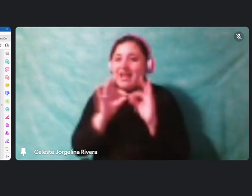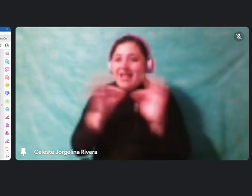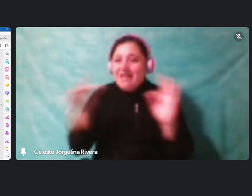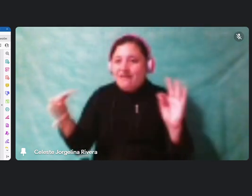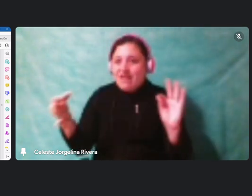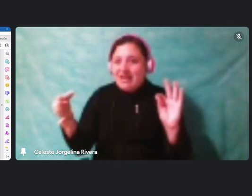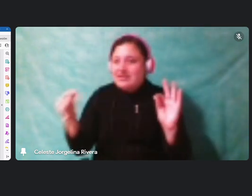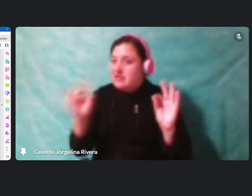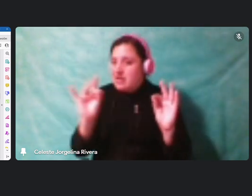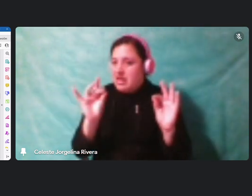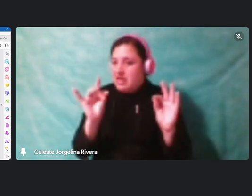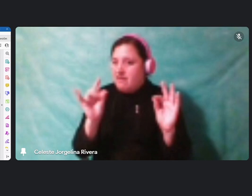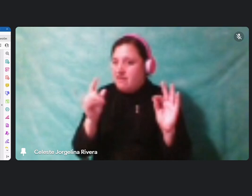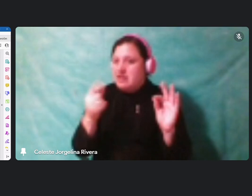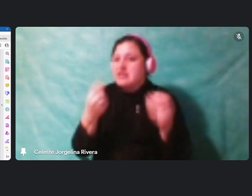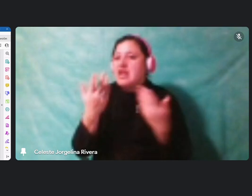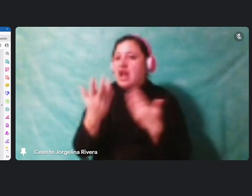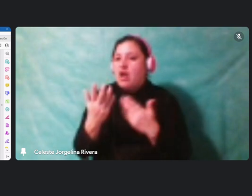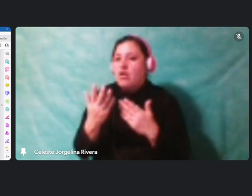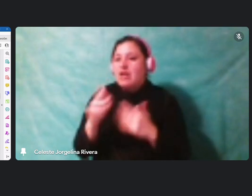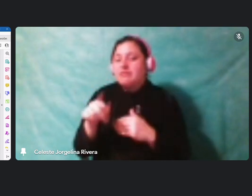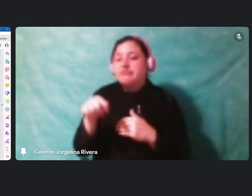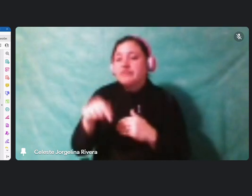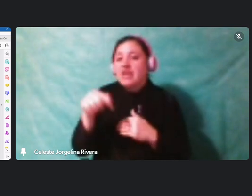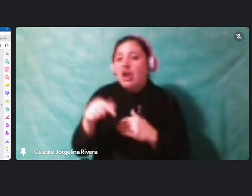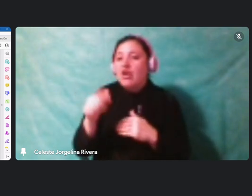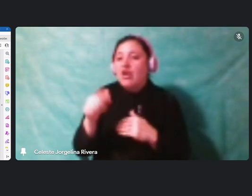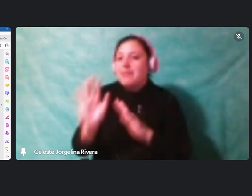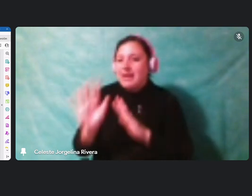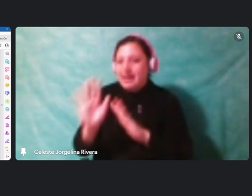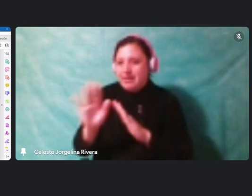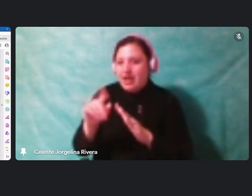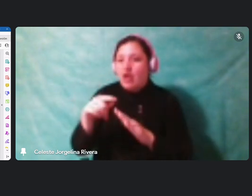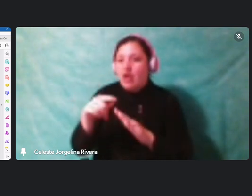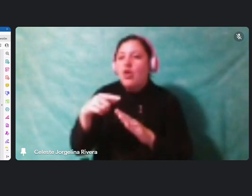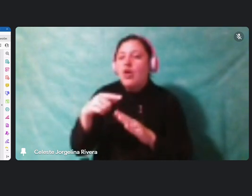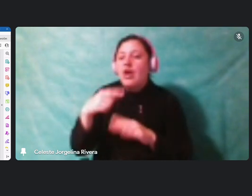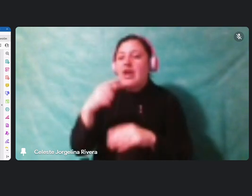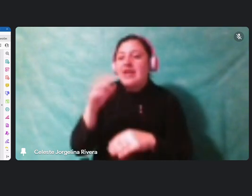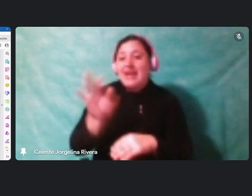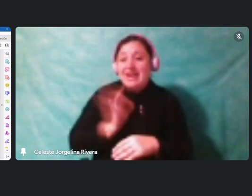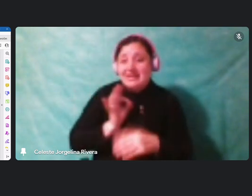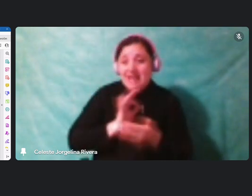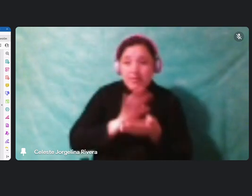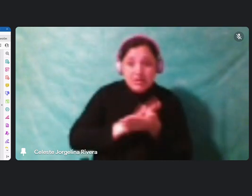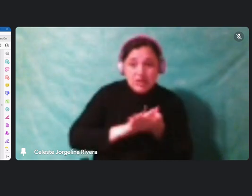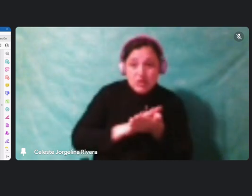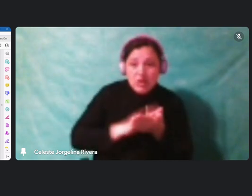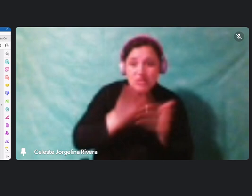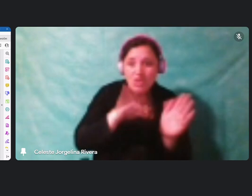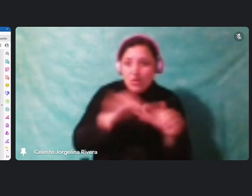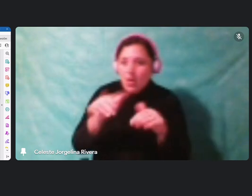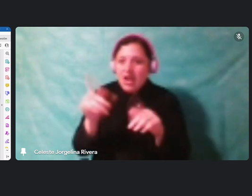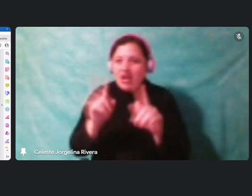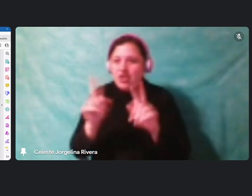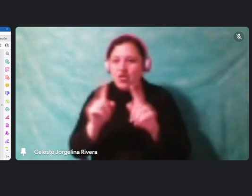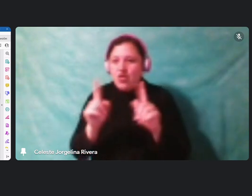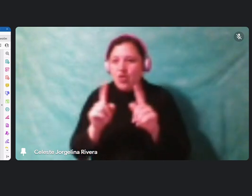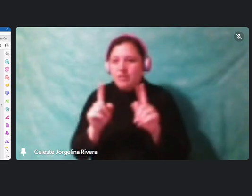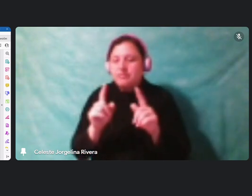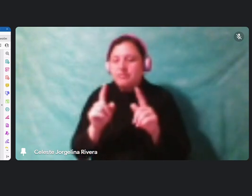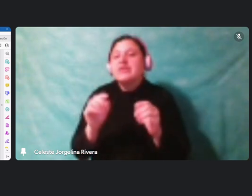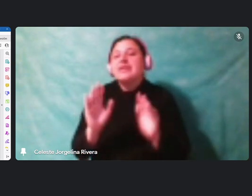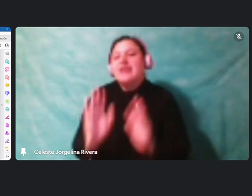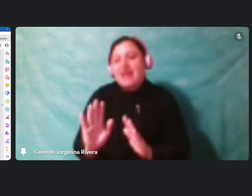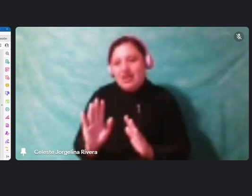lo que uno evalúa, ¿sí? No va a haber estas situaciones de ING. Pero sí nos vamos así